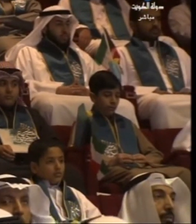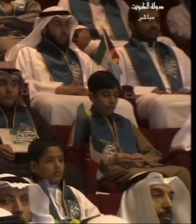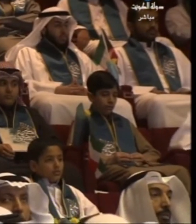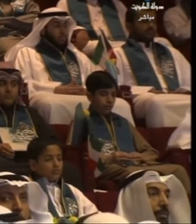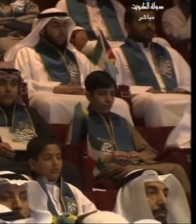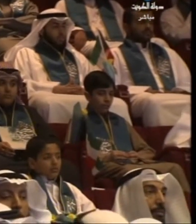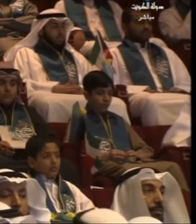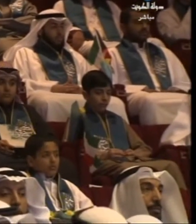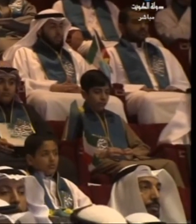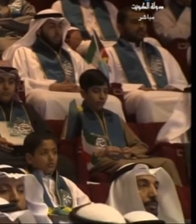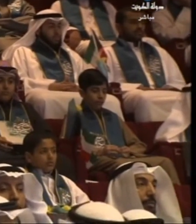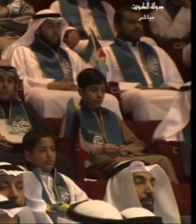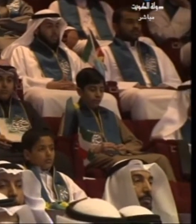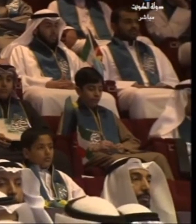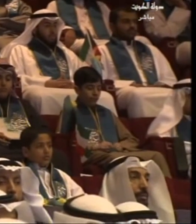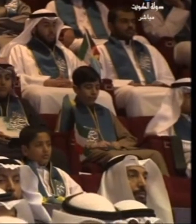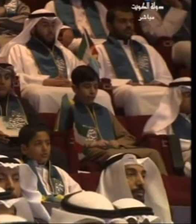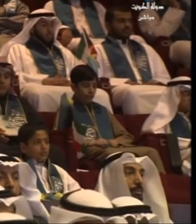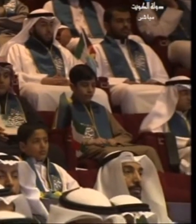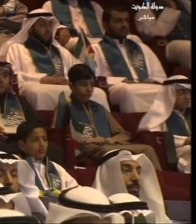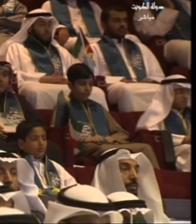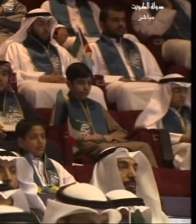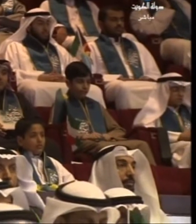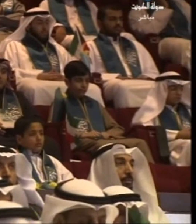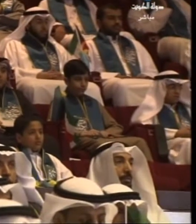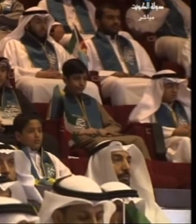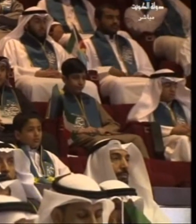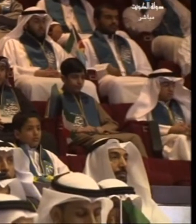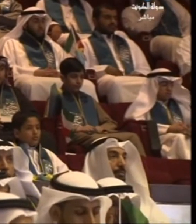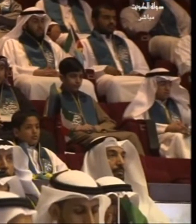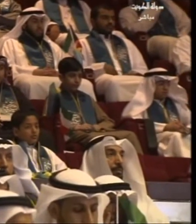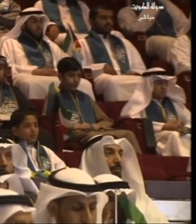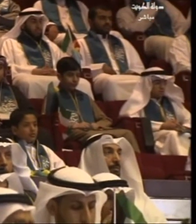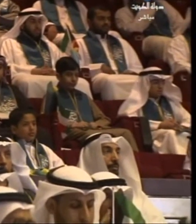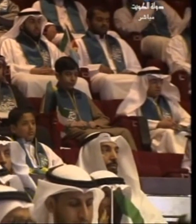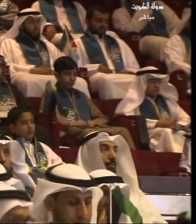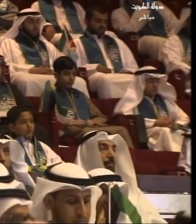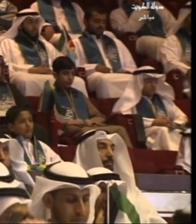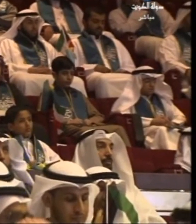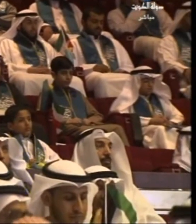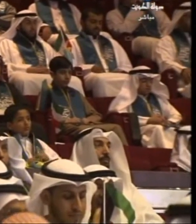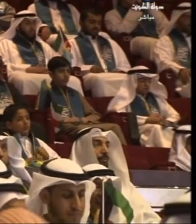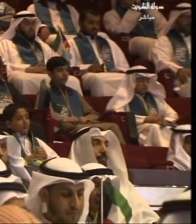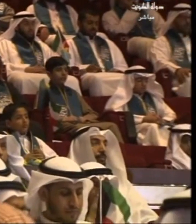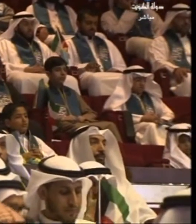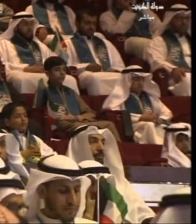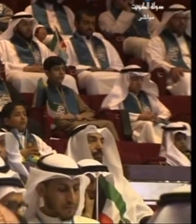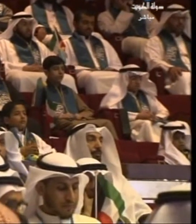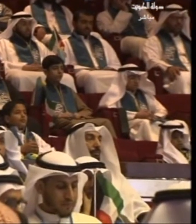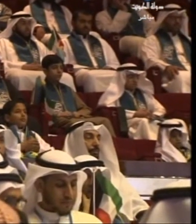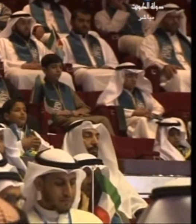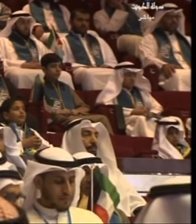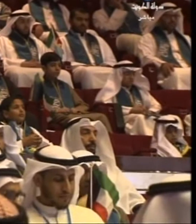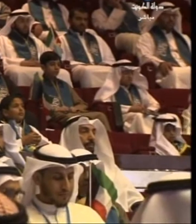الله. يشرفني أن أقف في هذا المقام نيابة عن إخواني في الأمان العام الأوقاف لأحمد الله تعالى على